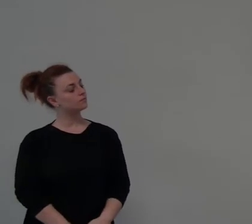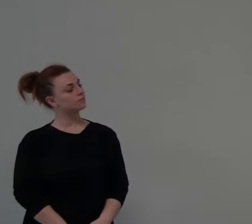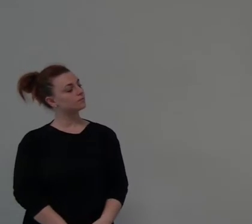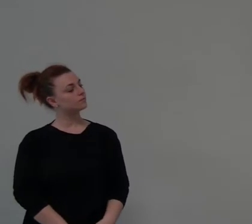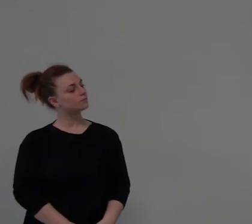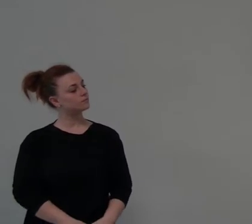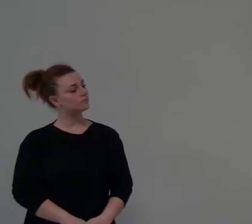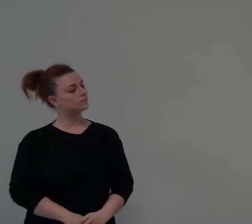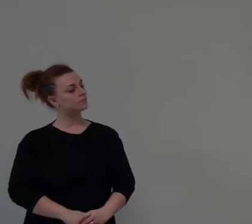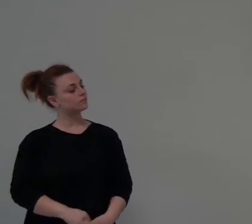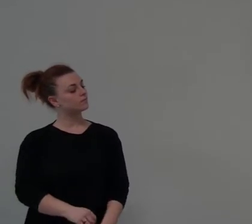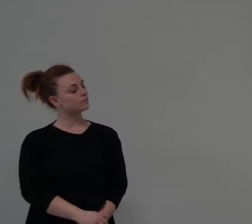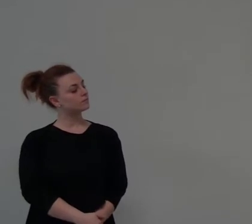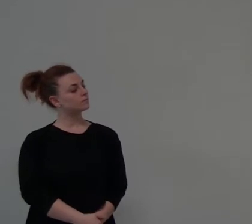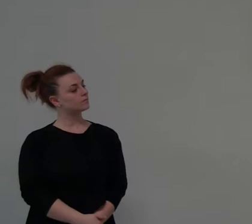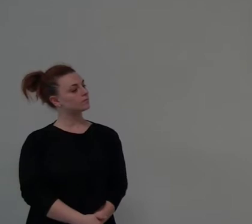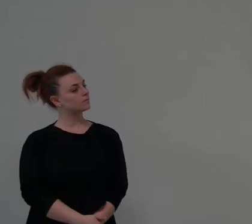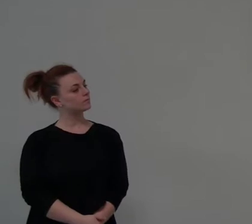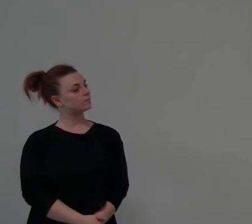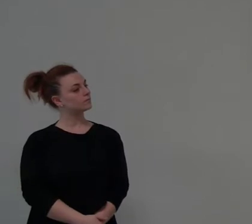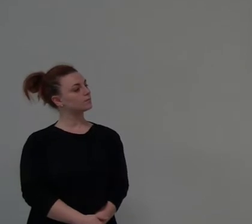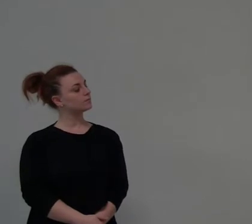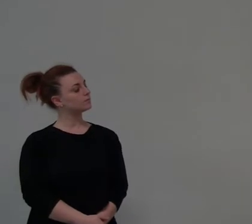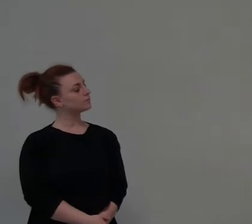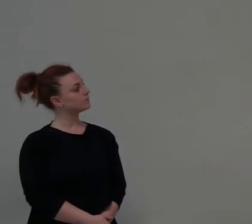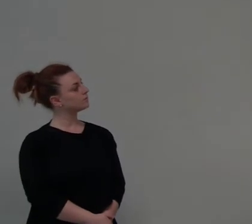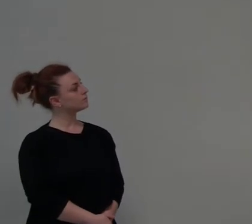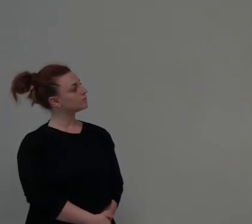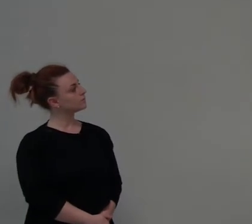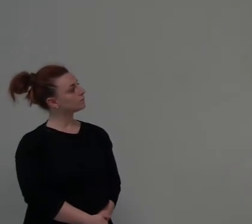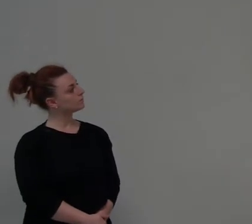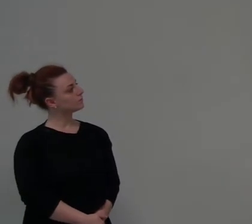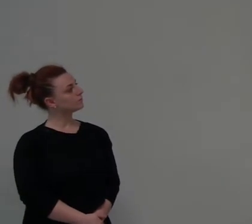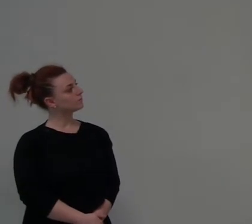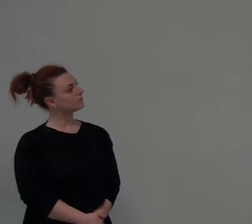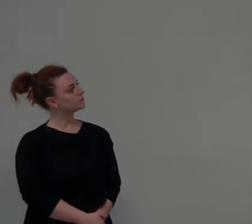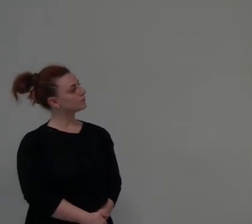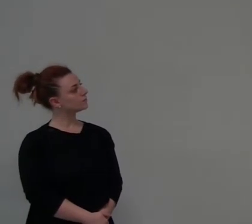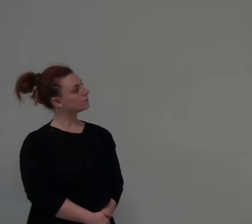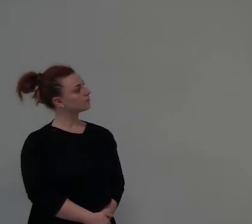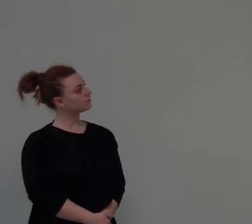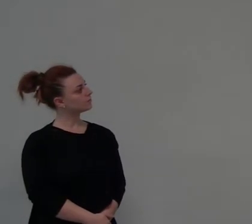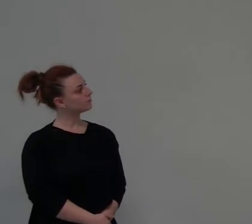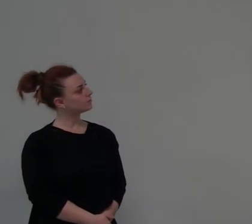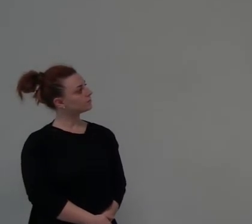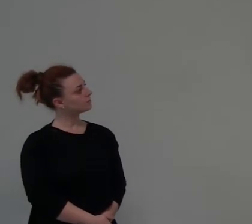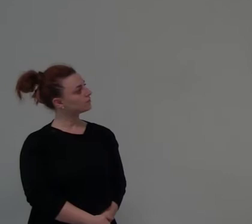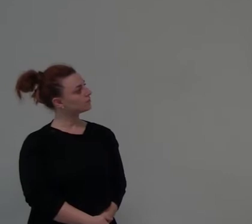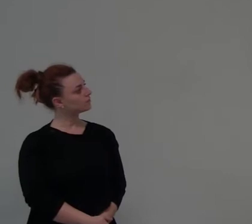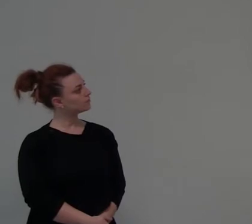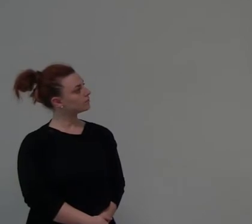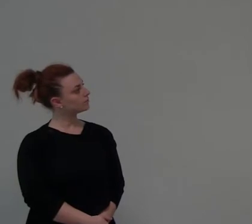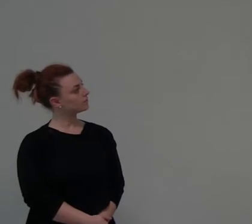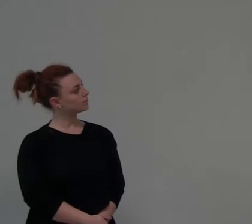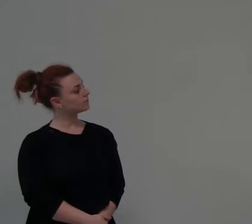Dio. Allora il diavolo lo portò con sé nella città santa, lo pose su un pinnacolo del tempio, e gli disse: se tu sei figlio di